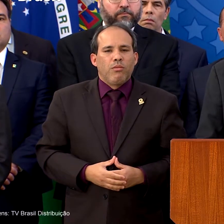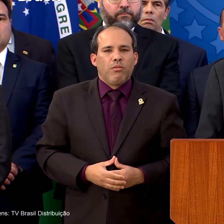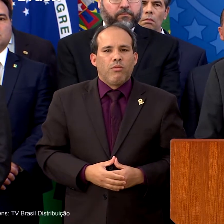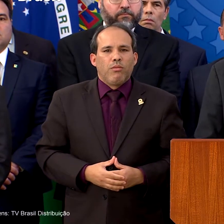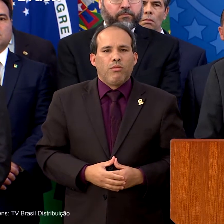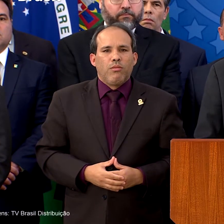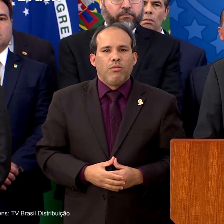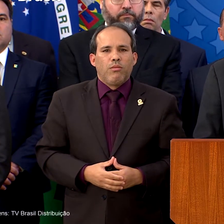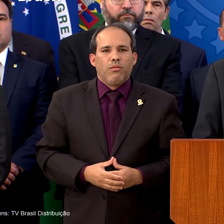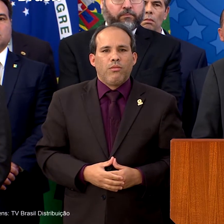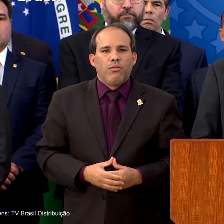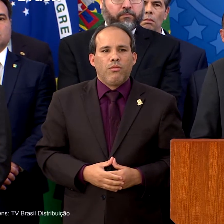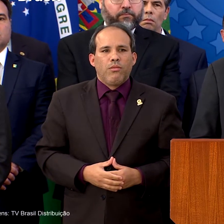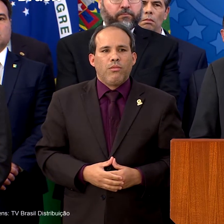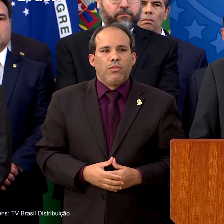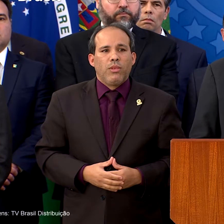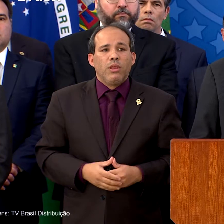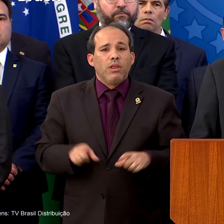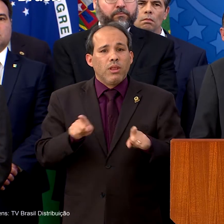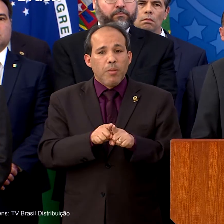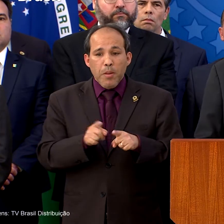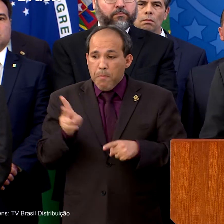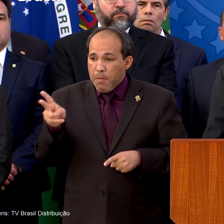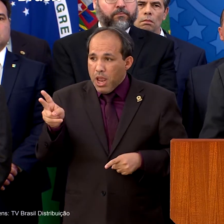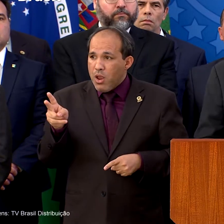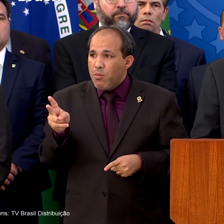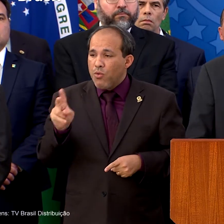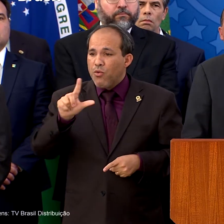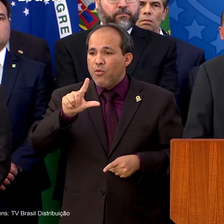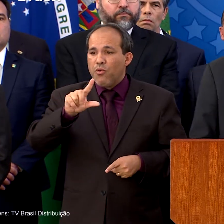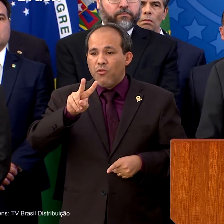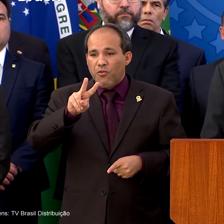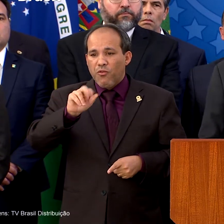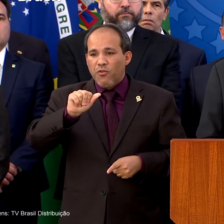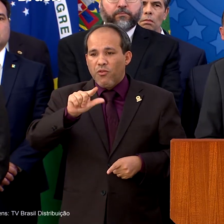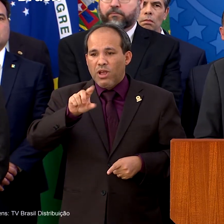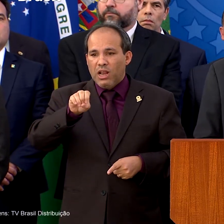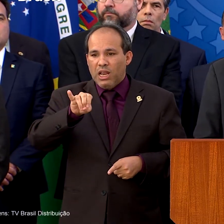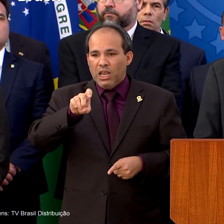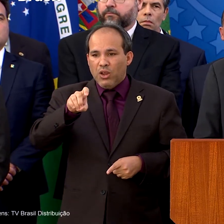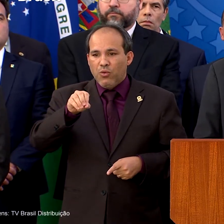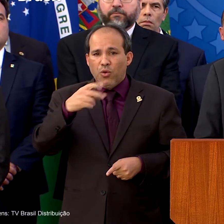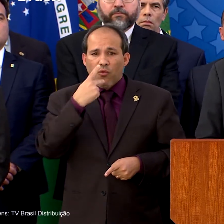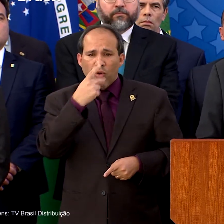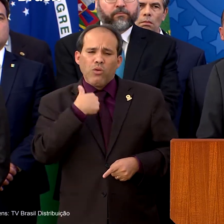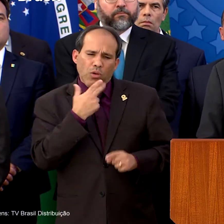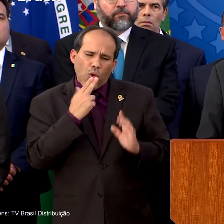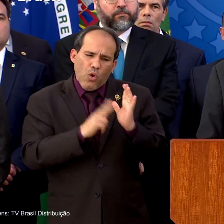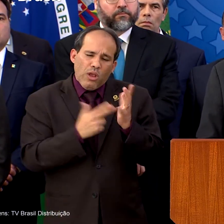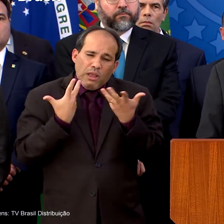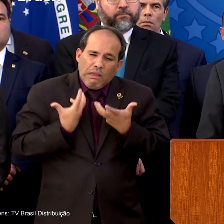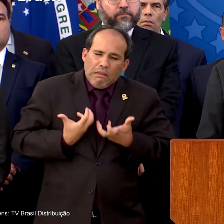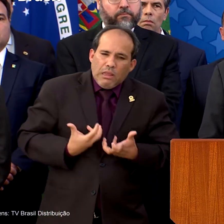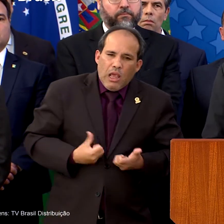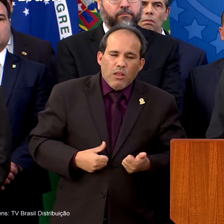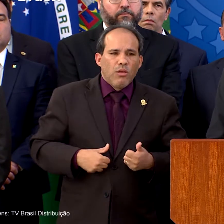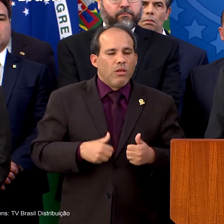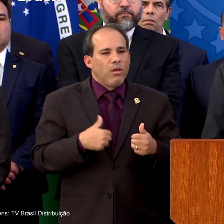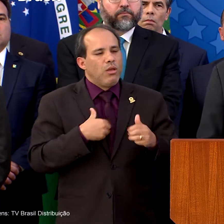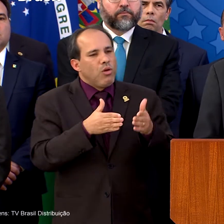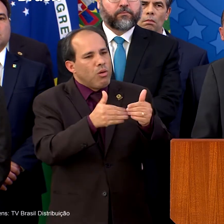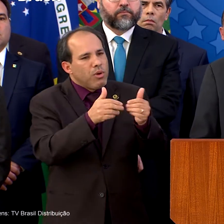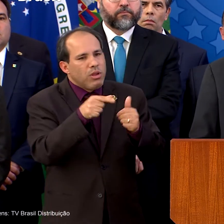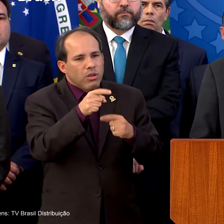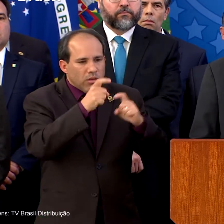e ir como mesmo senhor falei acho disse que estava cansado e eu comecei a fazer gestões junto ao ministro a